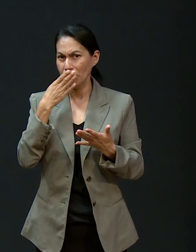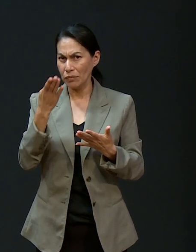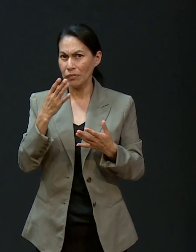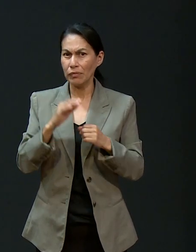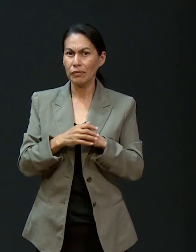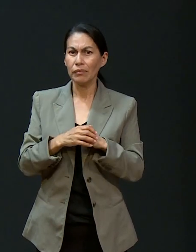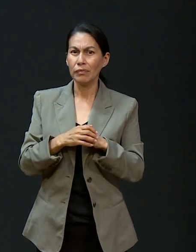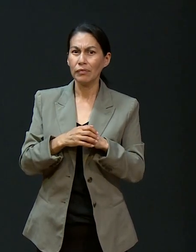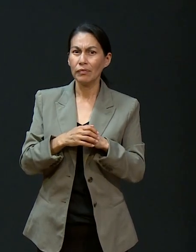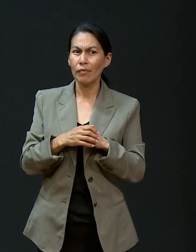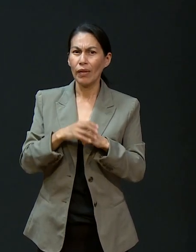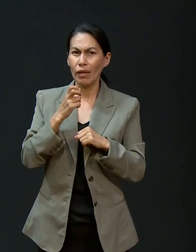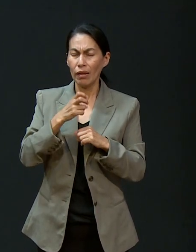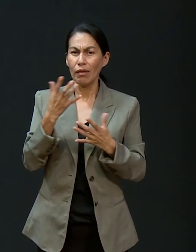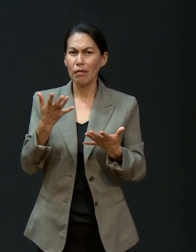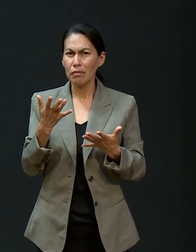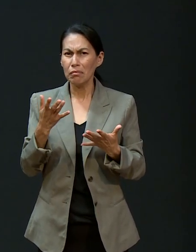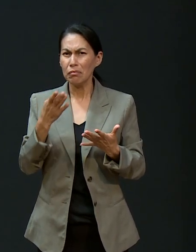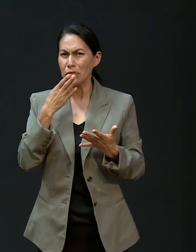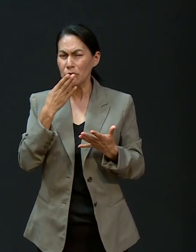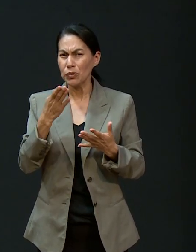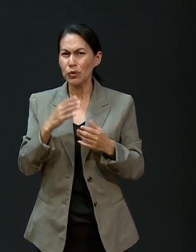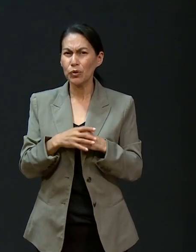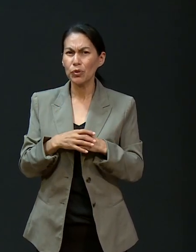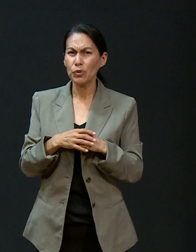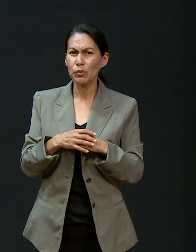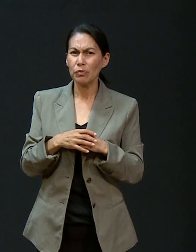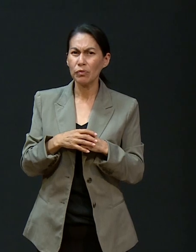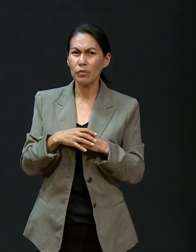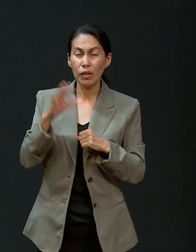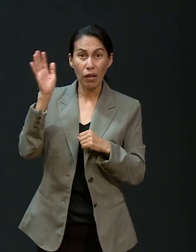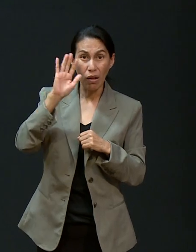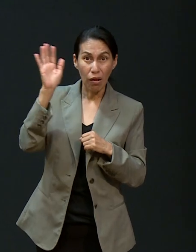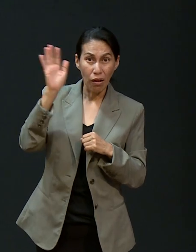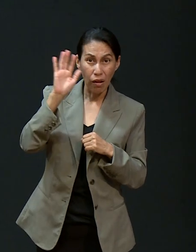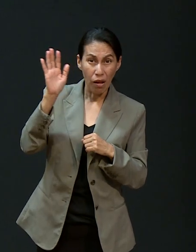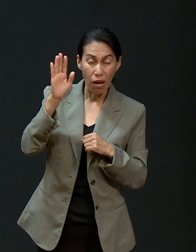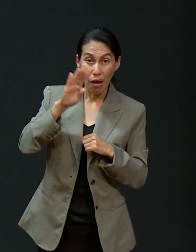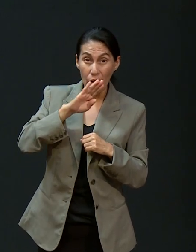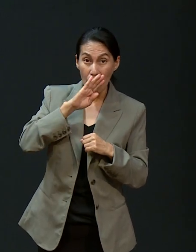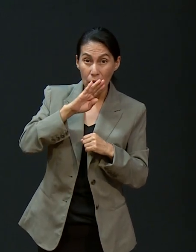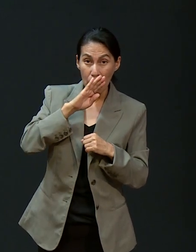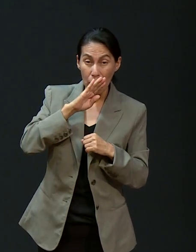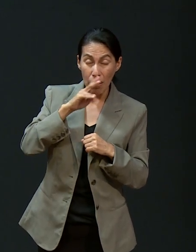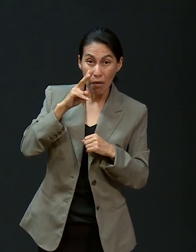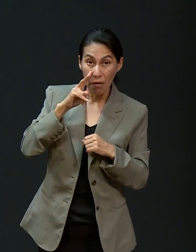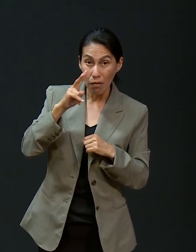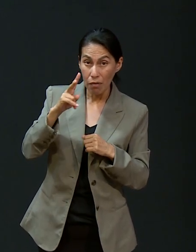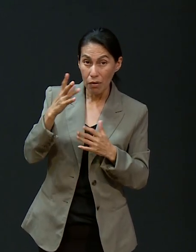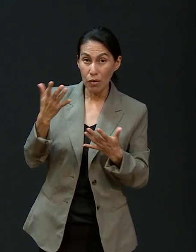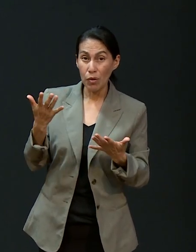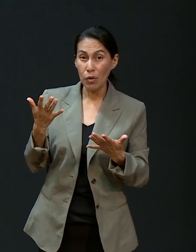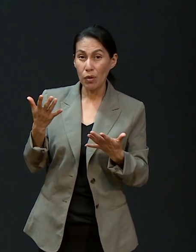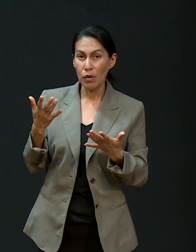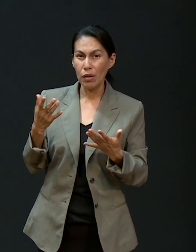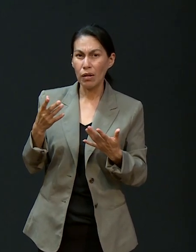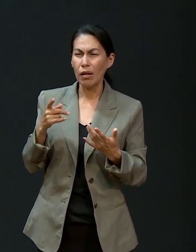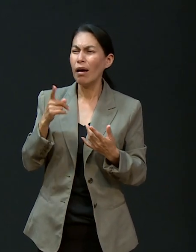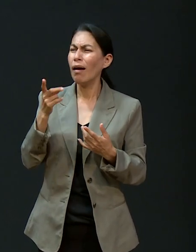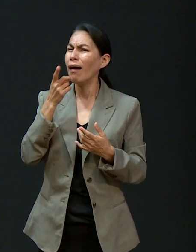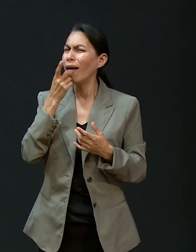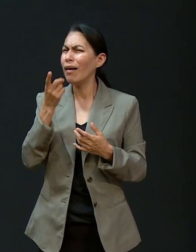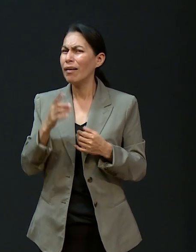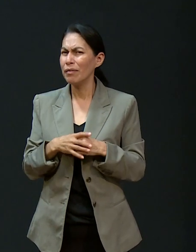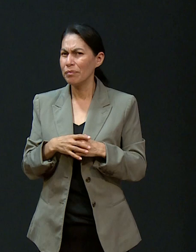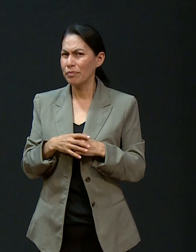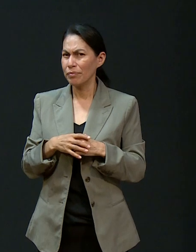Porque a él siempre le gustó nadar más lejos. Y yo pensaba que me estaba saludando. Y mi mamá percibió. Ahí está